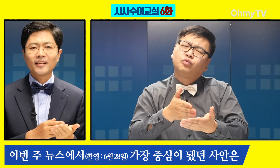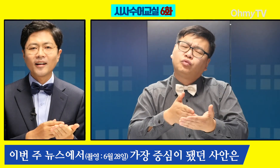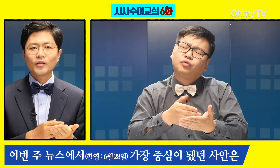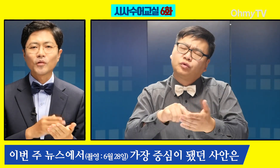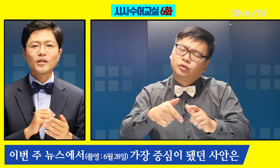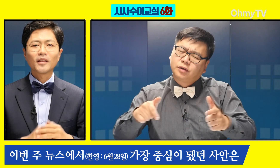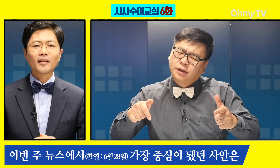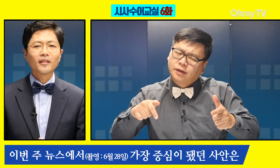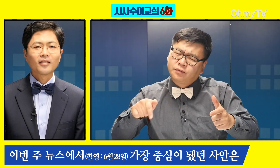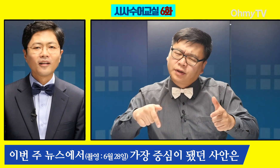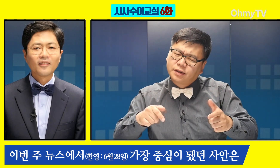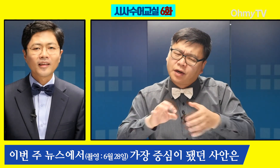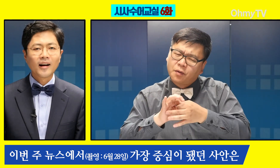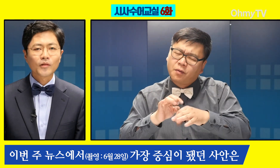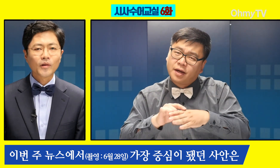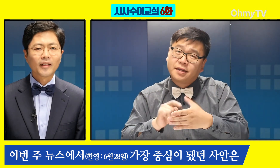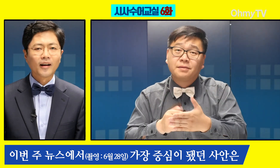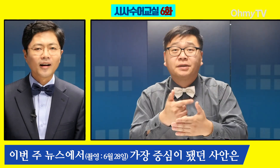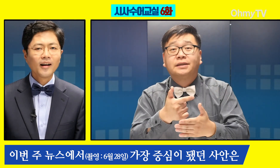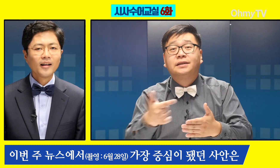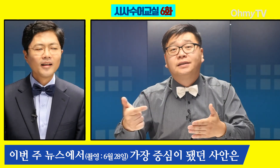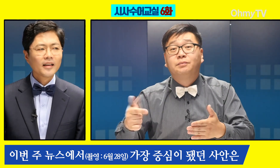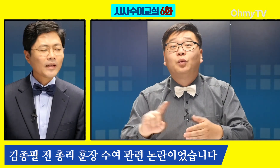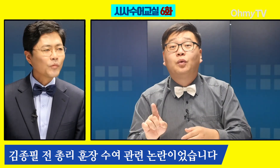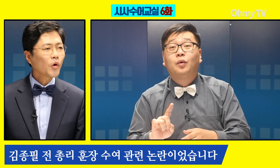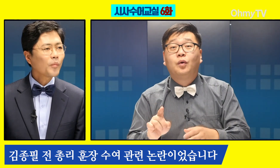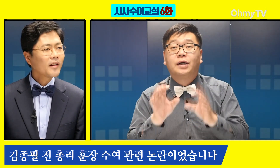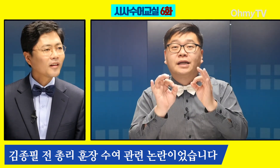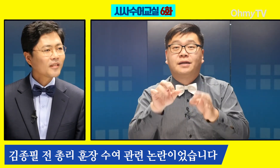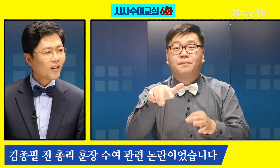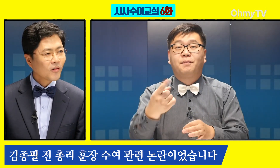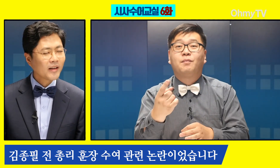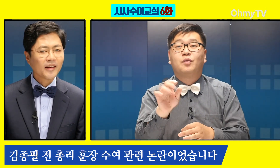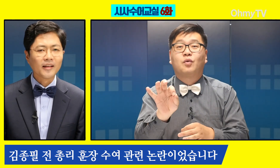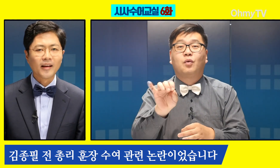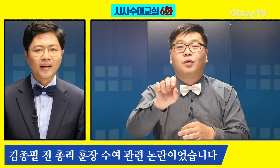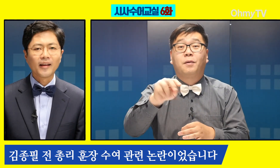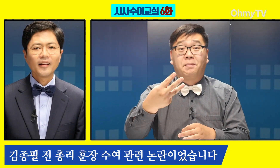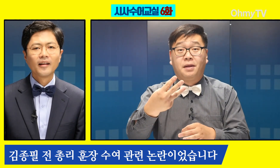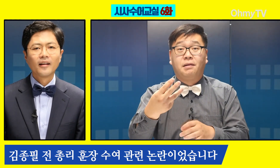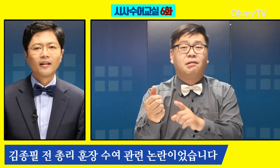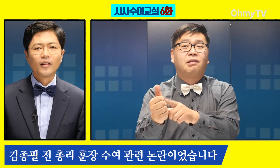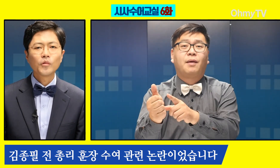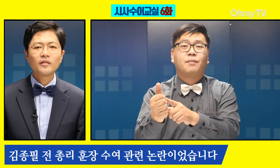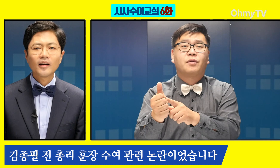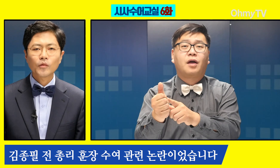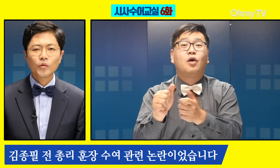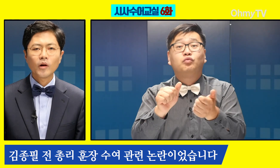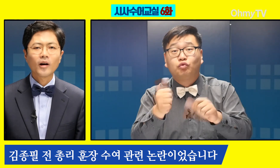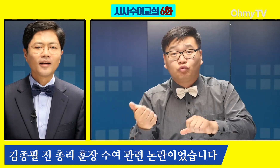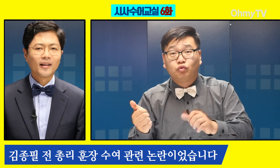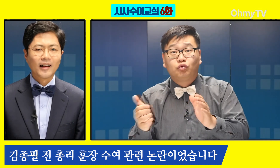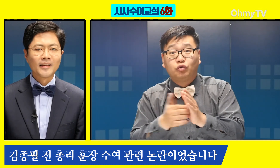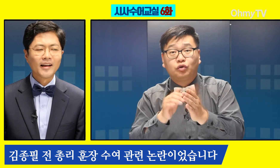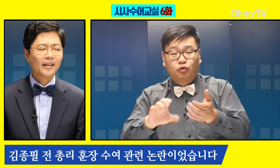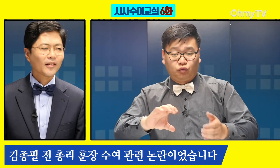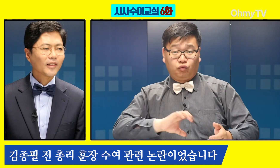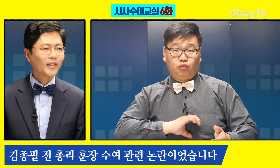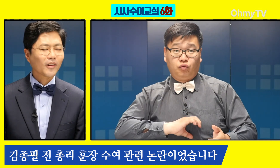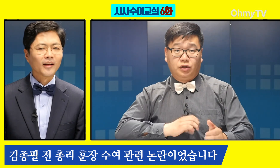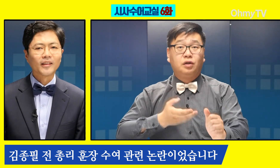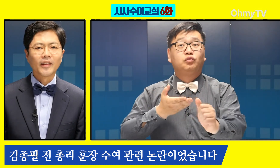중에서 가장 중심이 됐었던 사항 중에 하나가 김종필 전 총리의 훈장 수여와